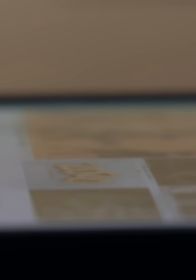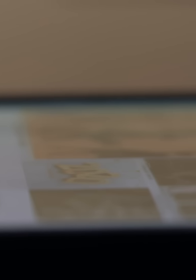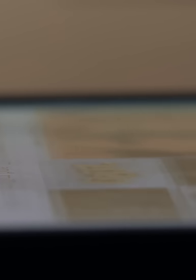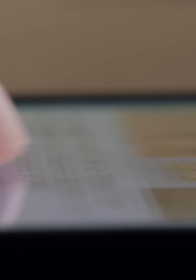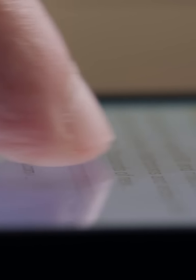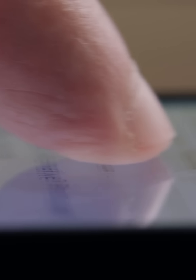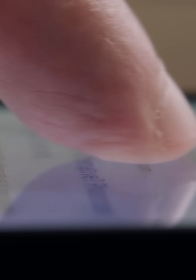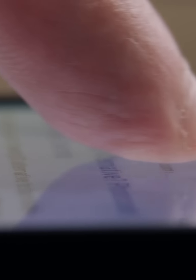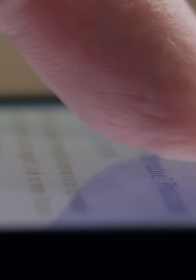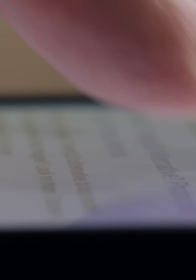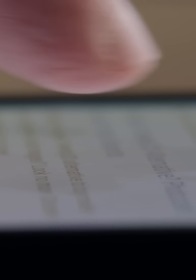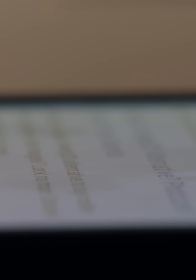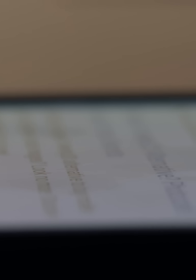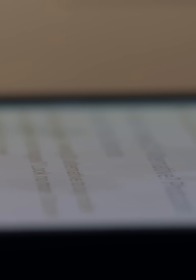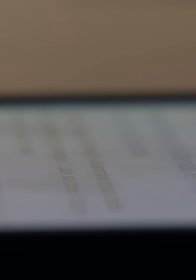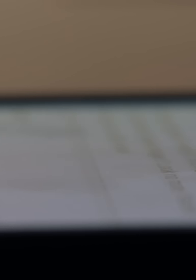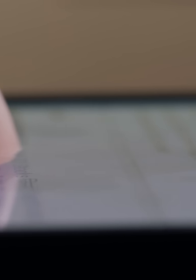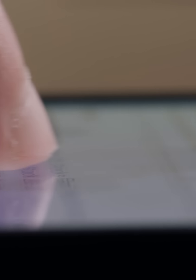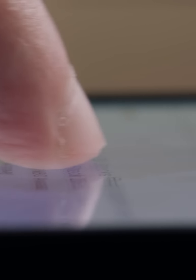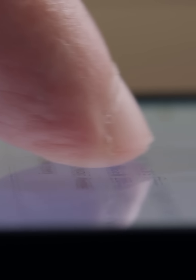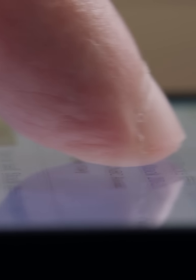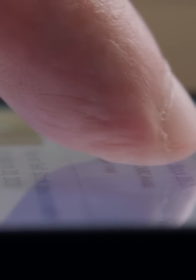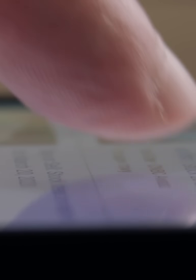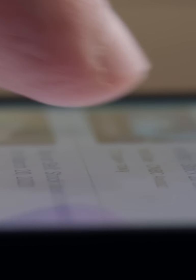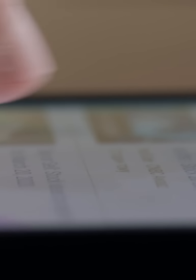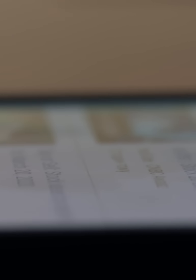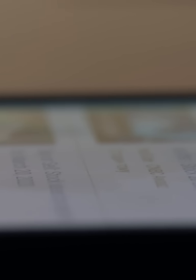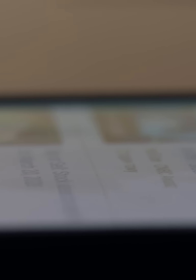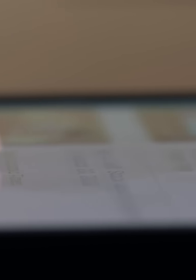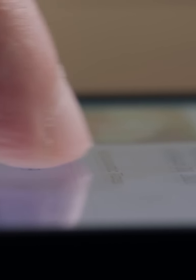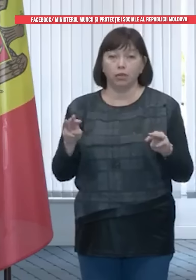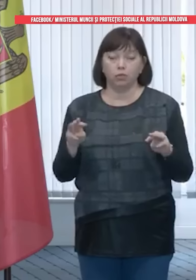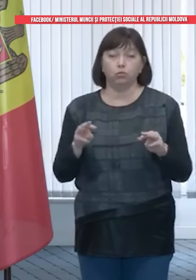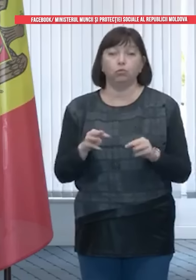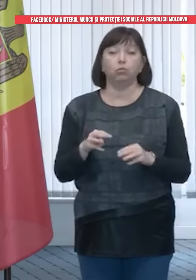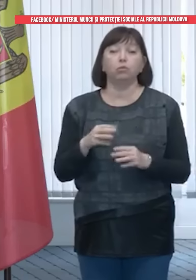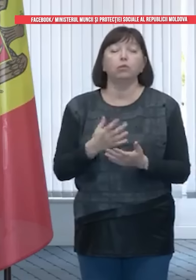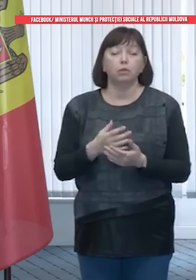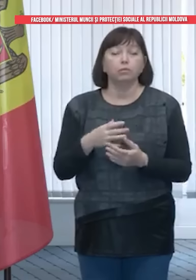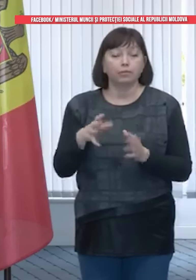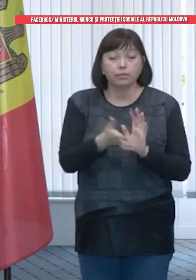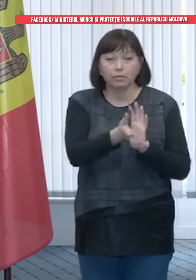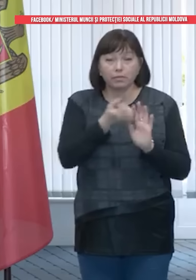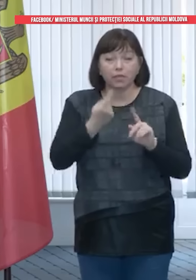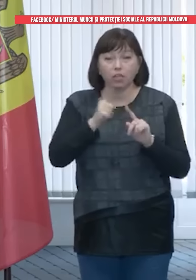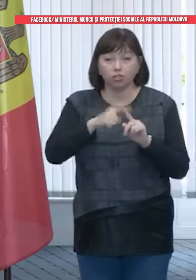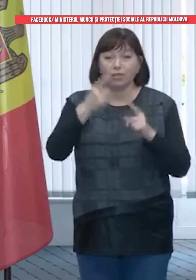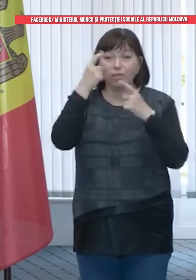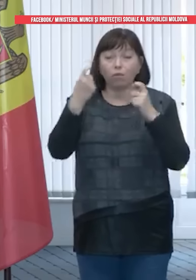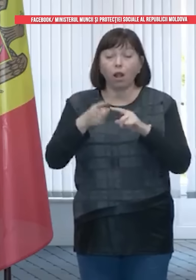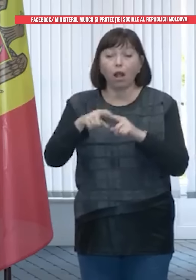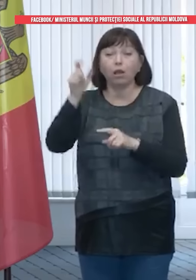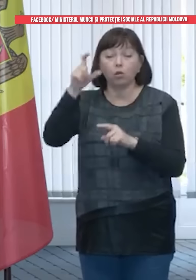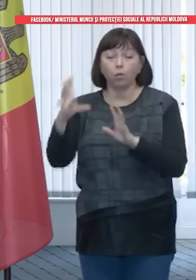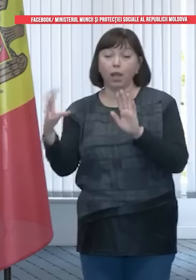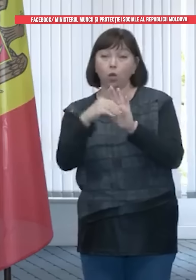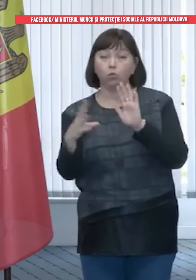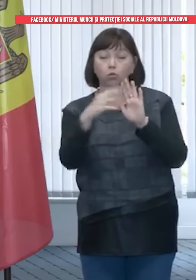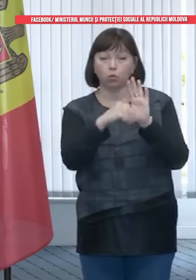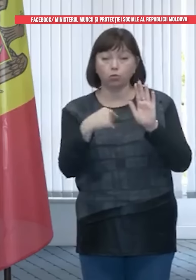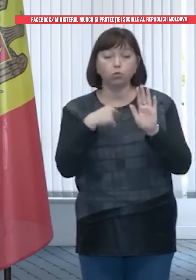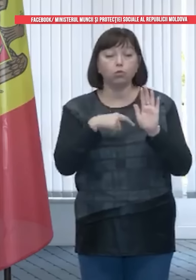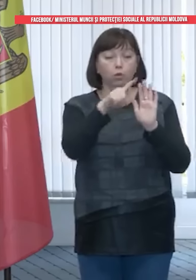datele furnizate de cetățeni vor fi supuse unei verificări amănunțite. Luăm acele date pe care oamenii le introduc în